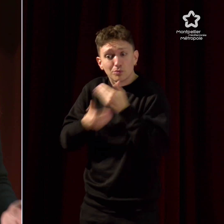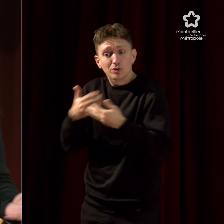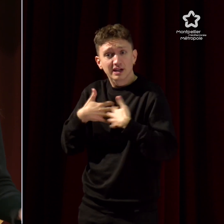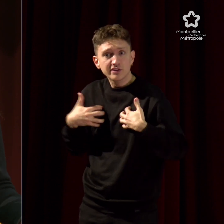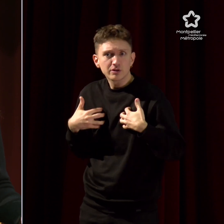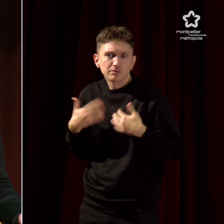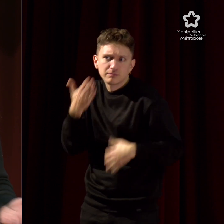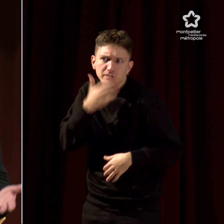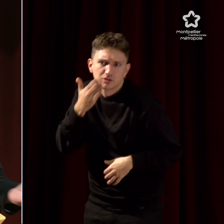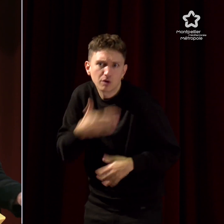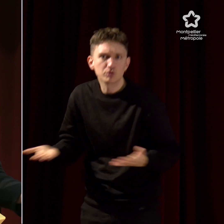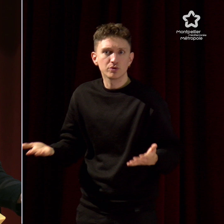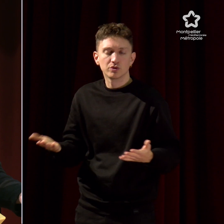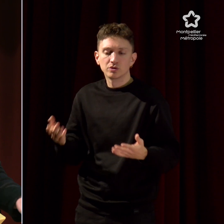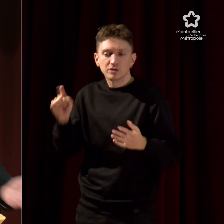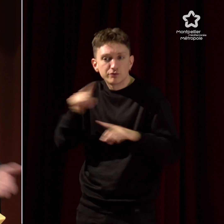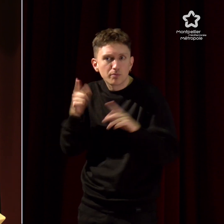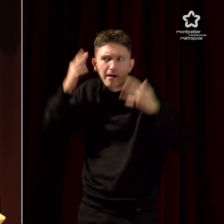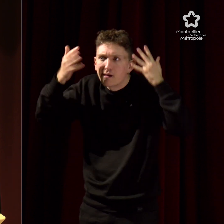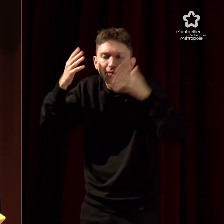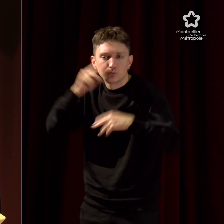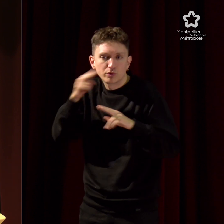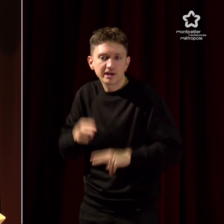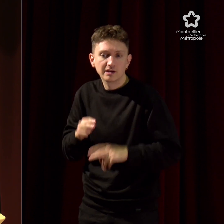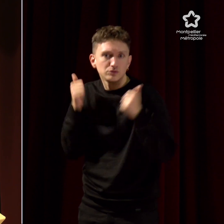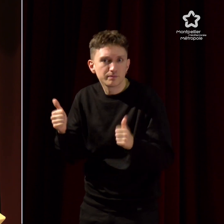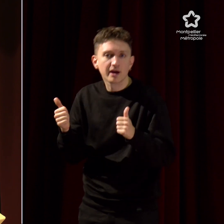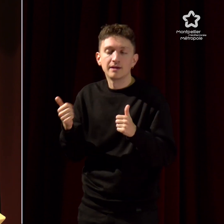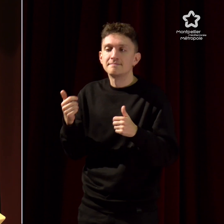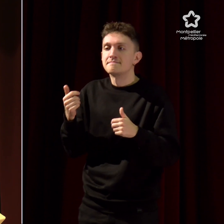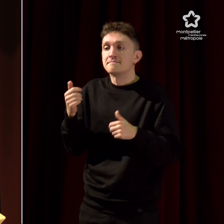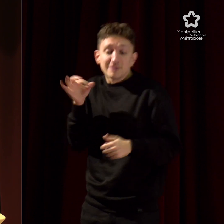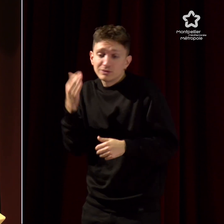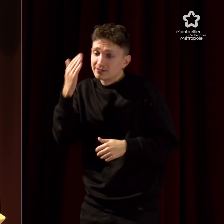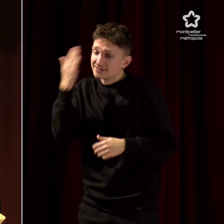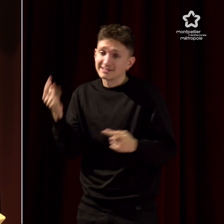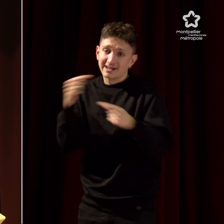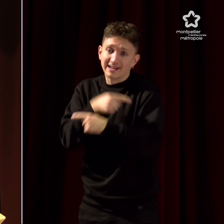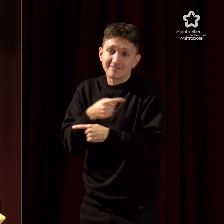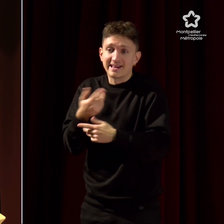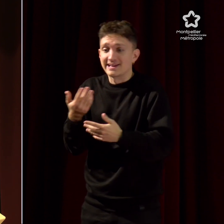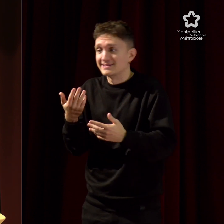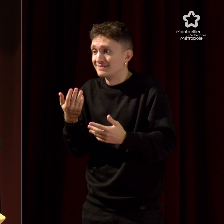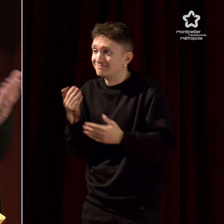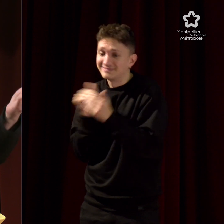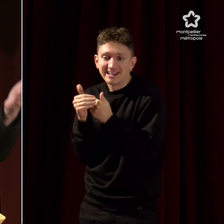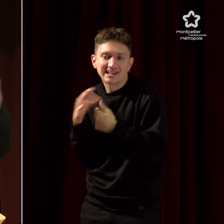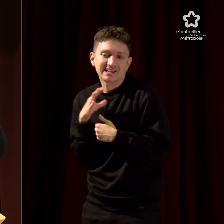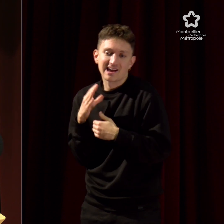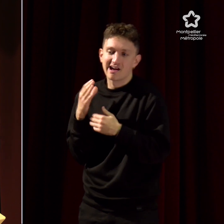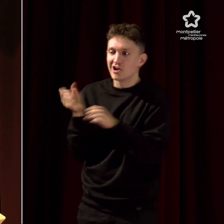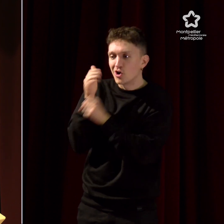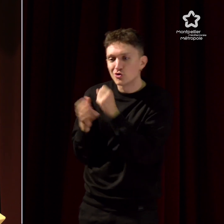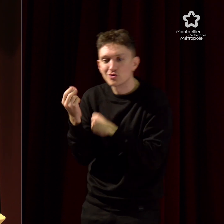faut pas... voilà, c'est génial. Maintenant, si c'est utilisé pour commercialiser des données auprès